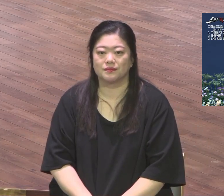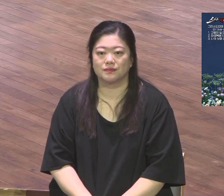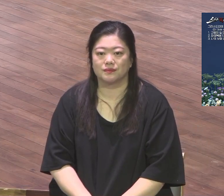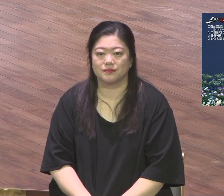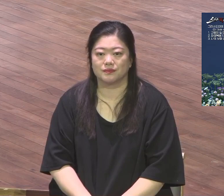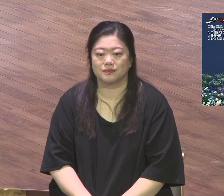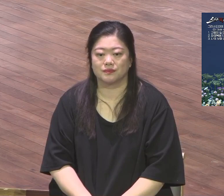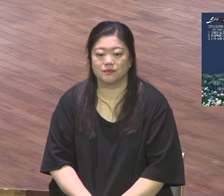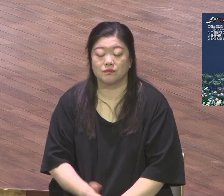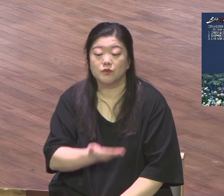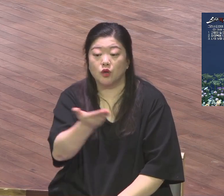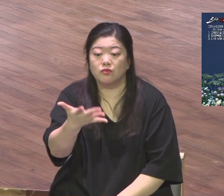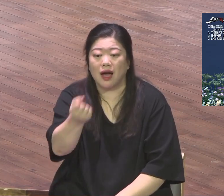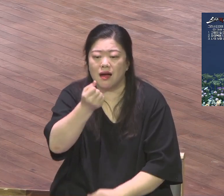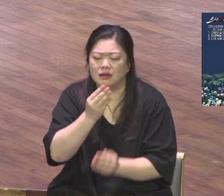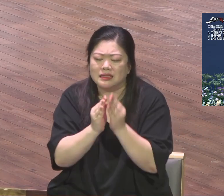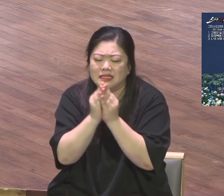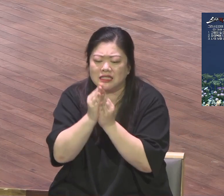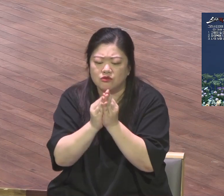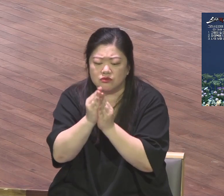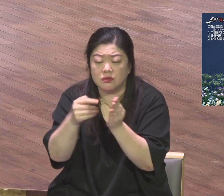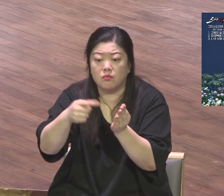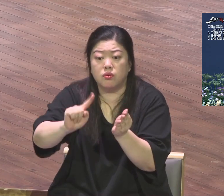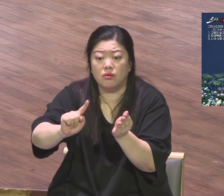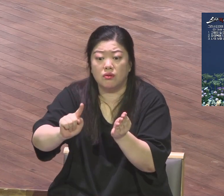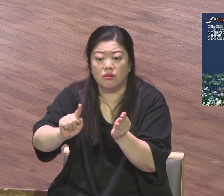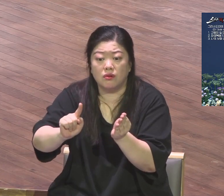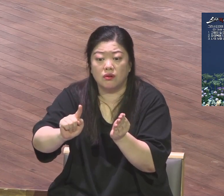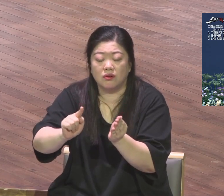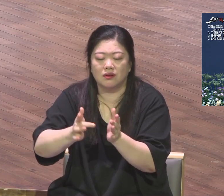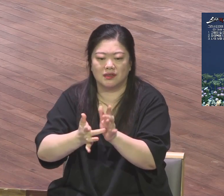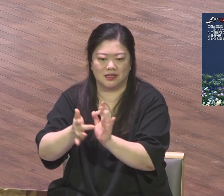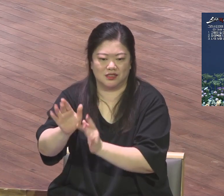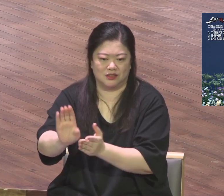딱 하나입니다. 예수 그리스도입니다.